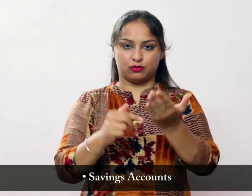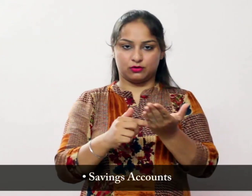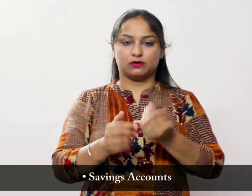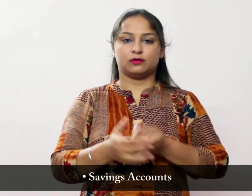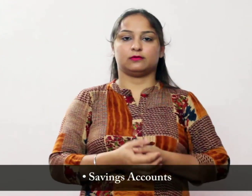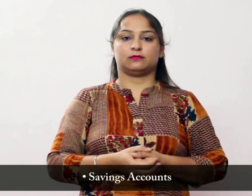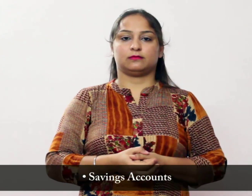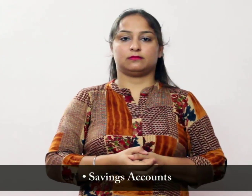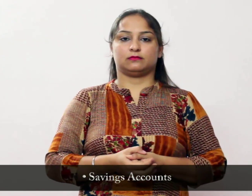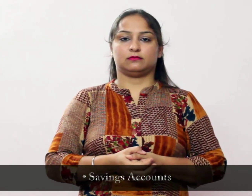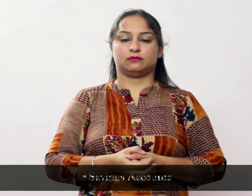आवर्ती जमा खाता,